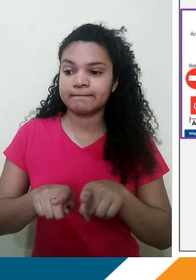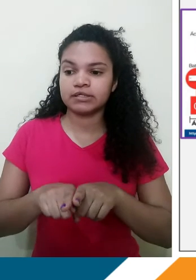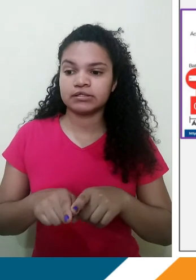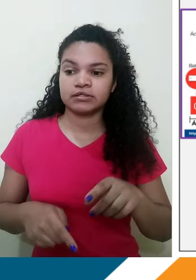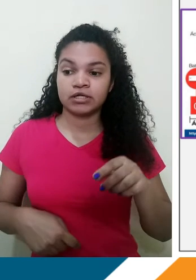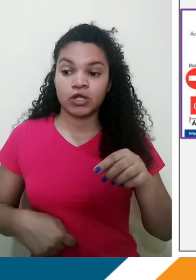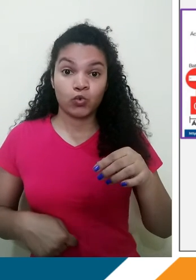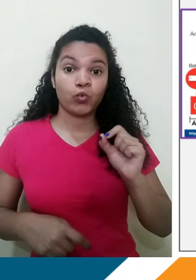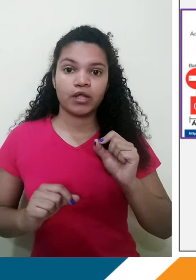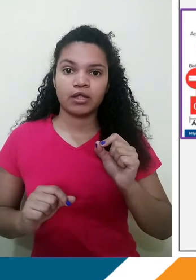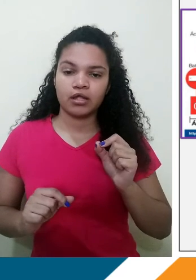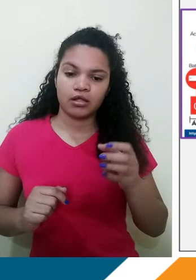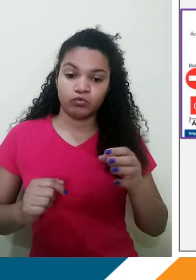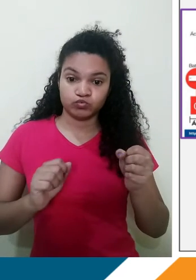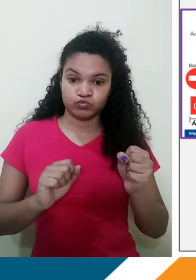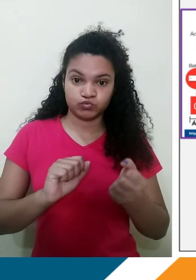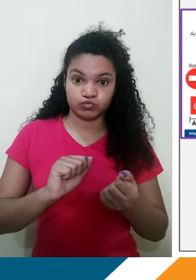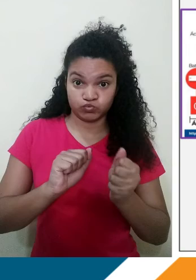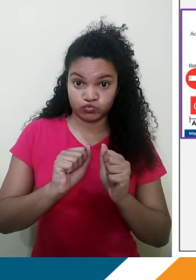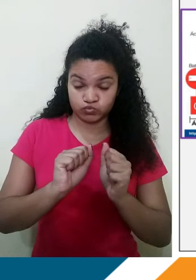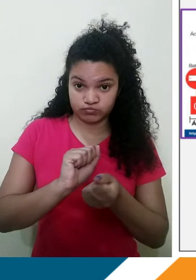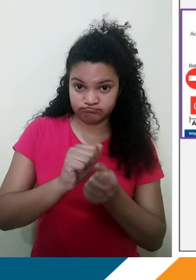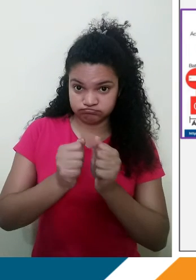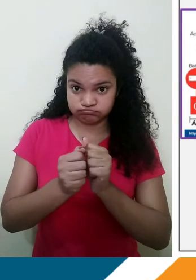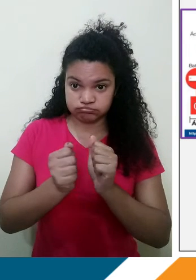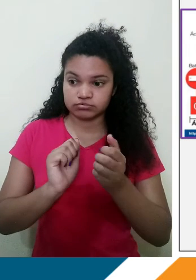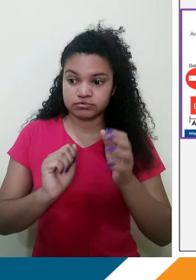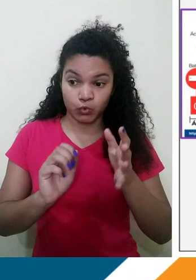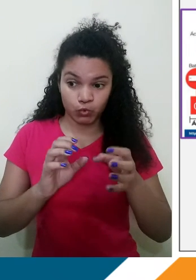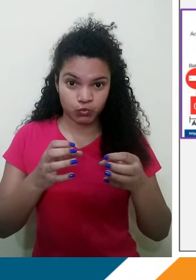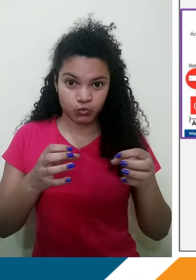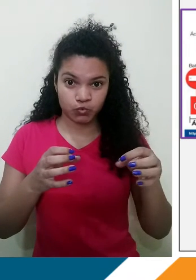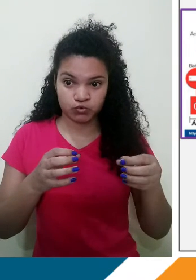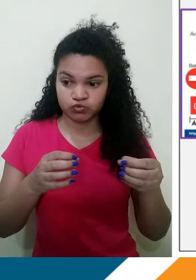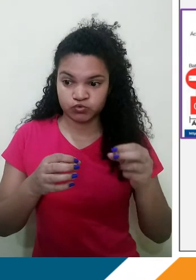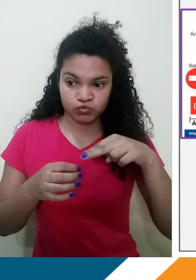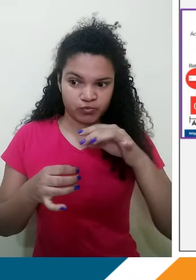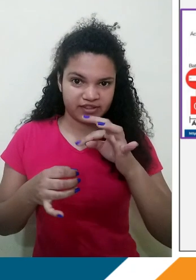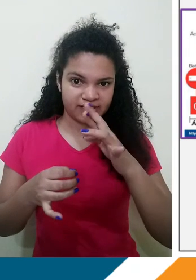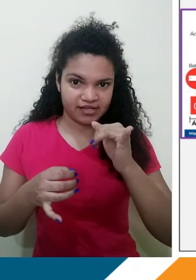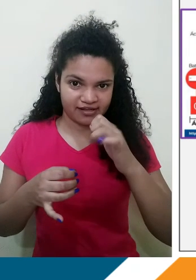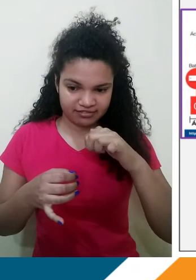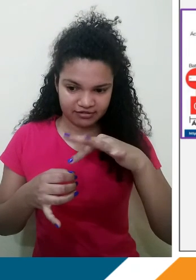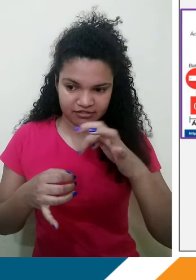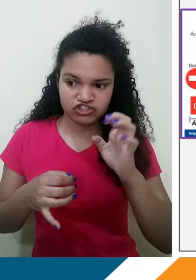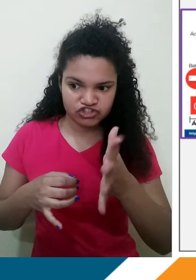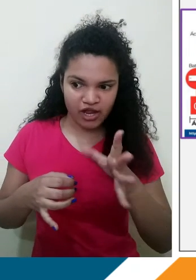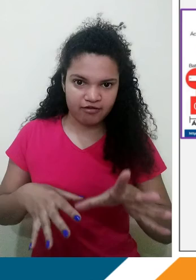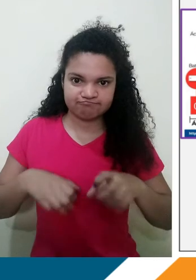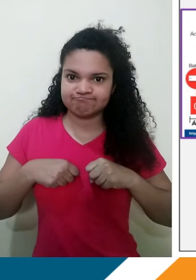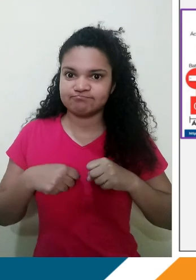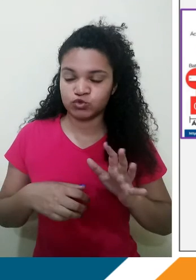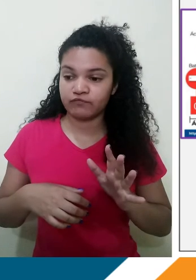digeridos para a corrente sanguínea. Tudo isso ocorre então no intestino delgado. Posteriormente nós temos a passagem pelo intestino